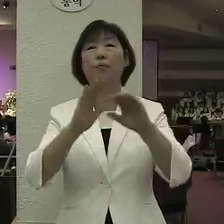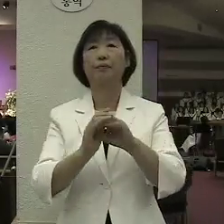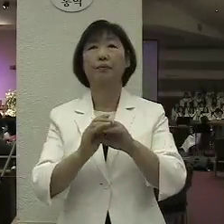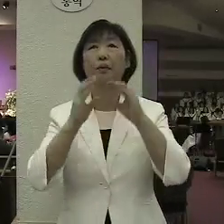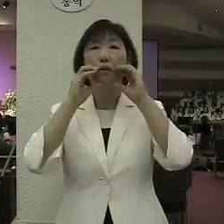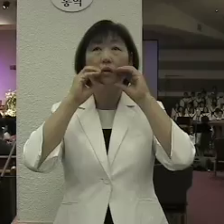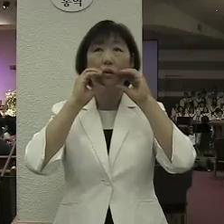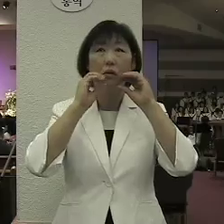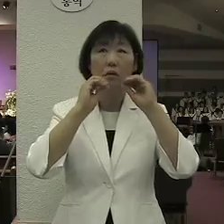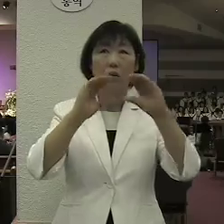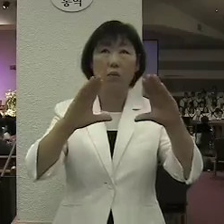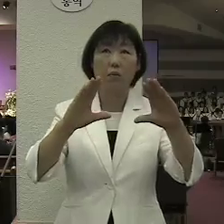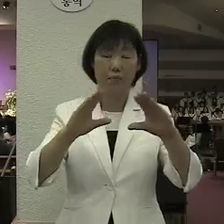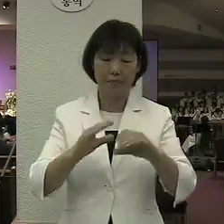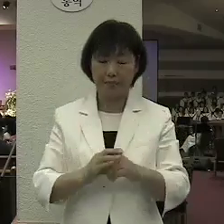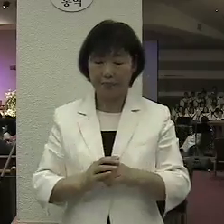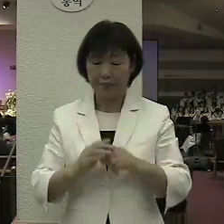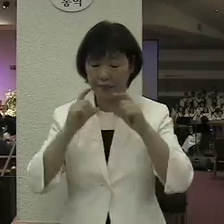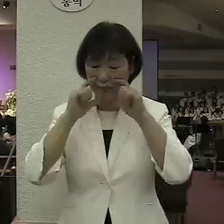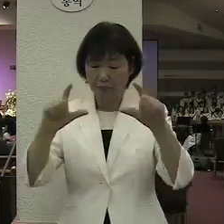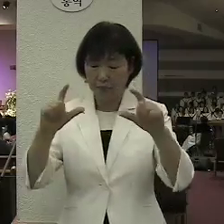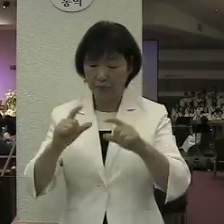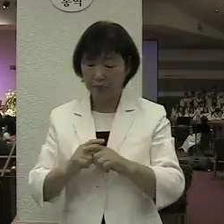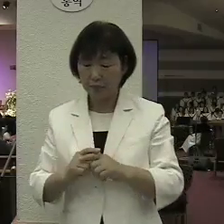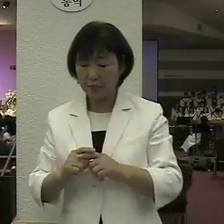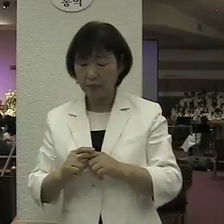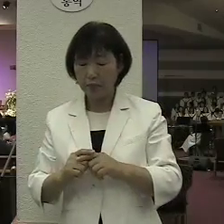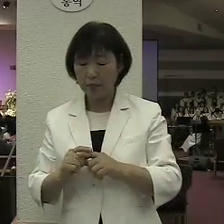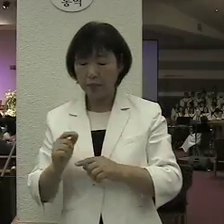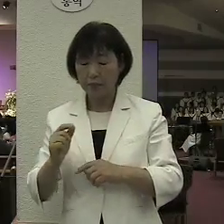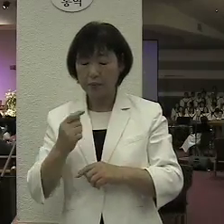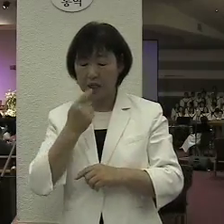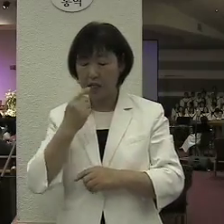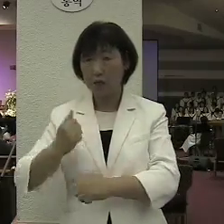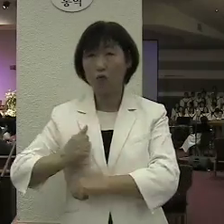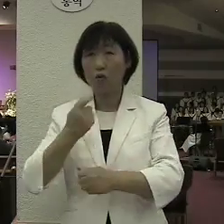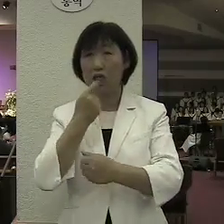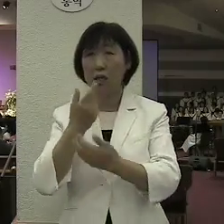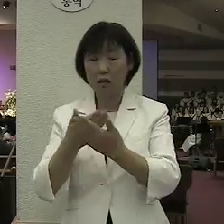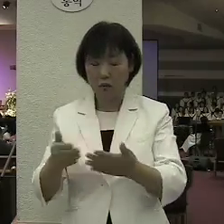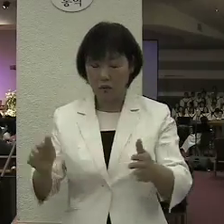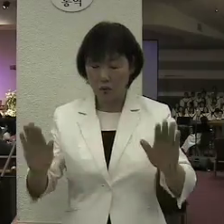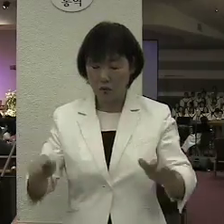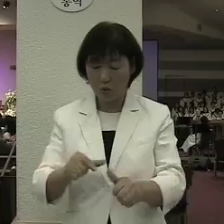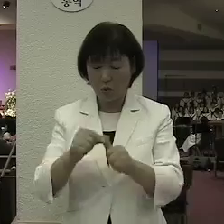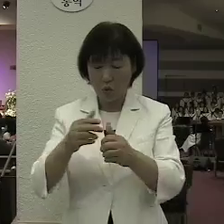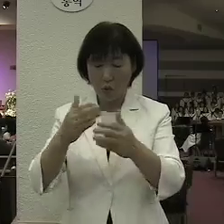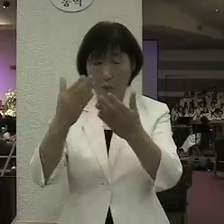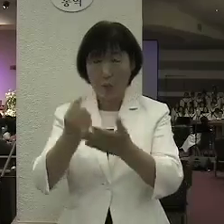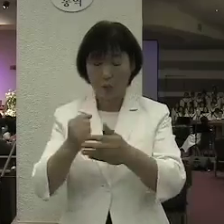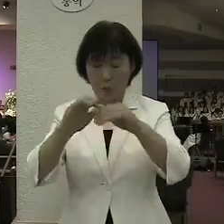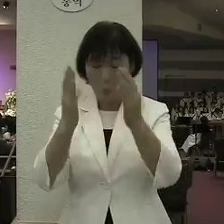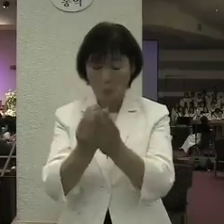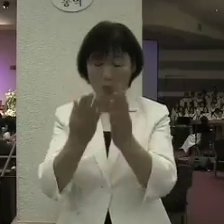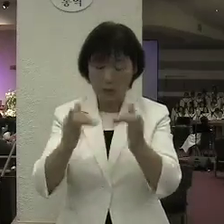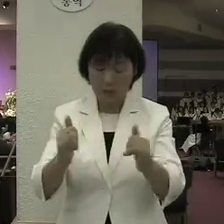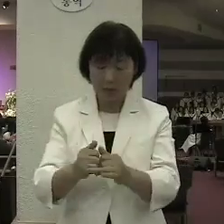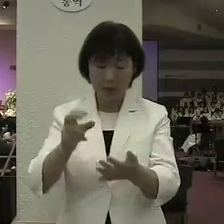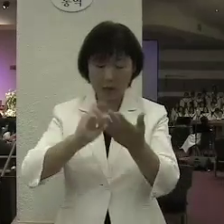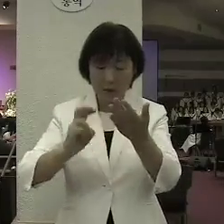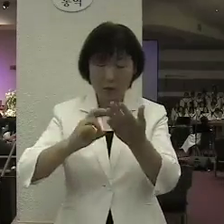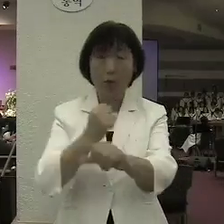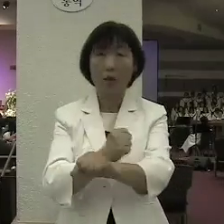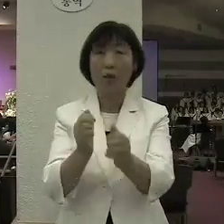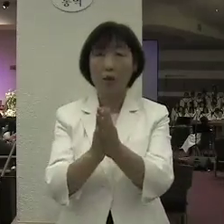천국에서, 하늘에서 들려오는 소리, 합당한 자가 한 분 있다. 그분은 죽으셨기 때문에 합당하다. 그러나 죽으신